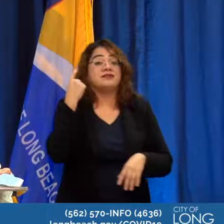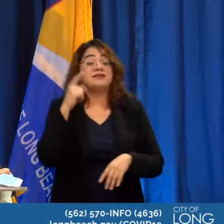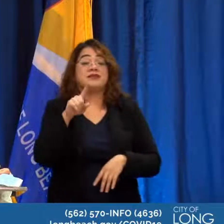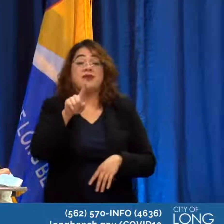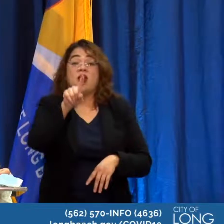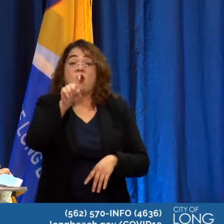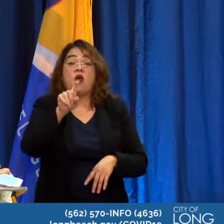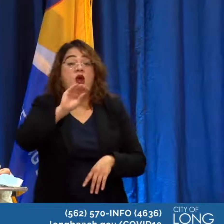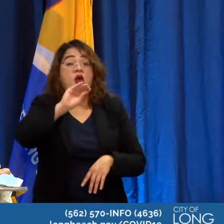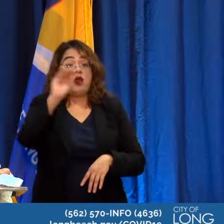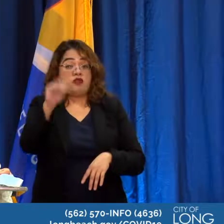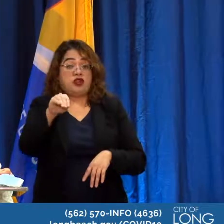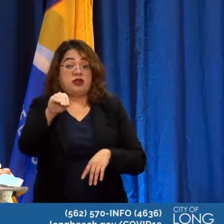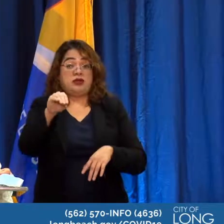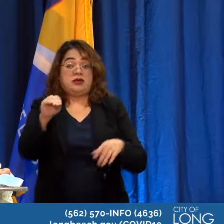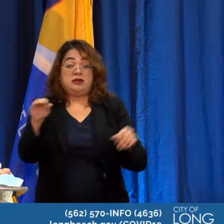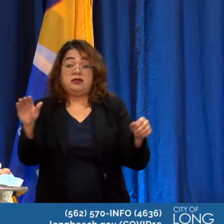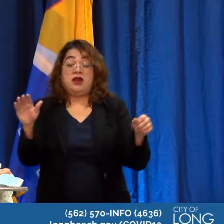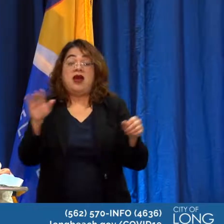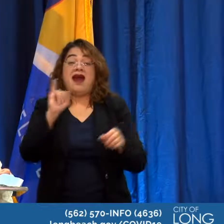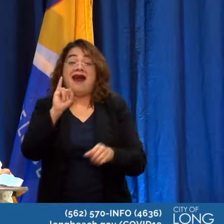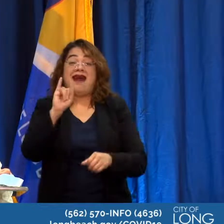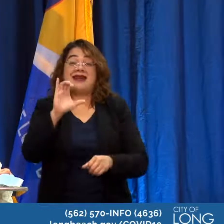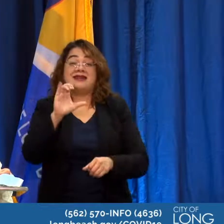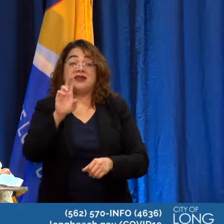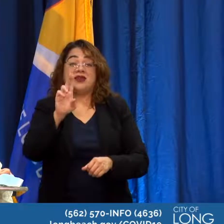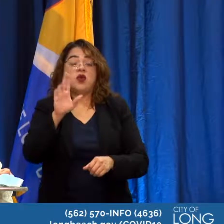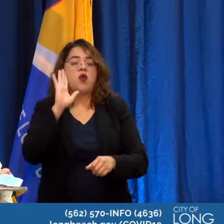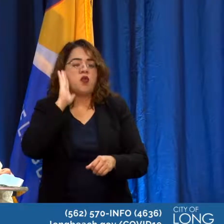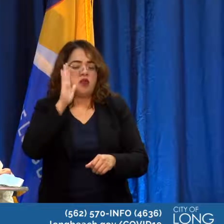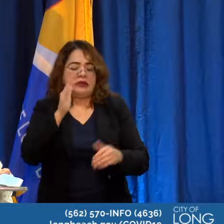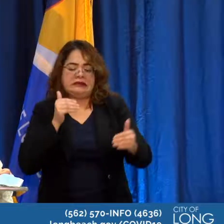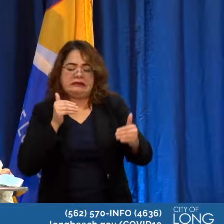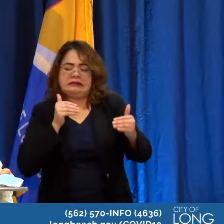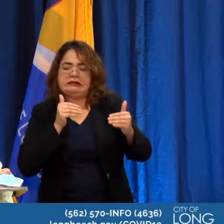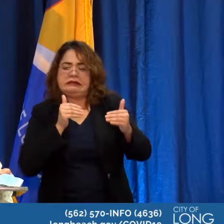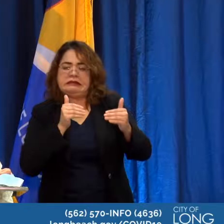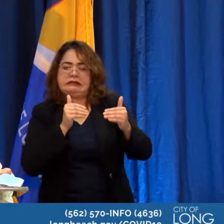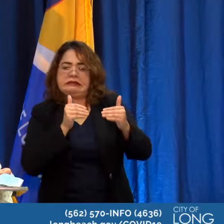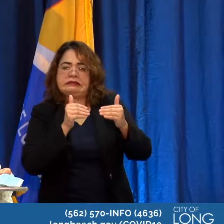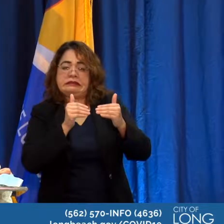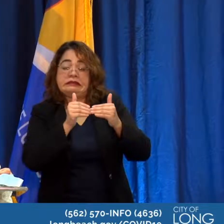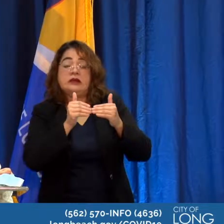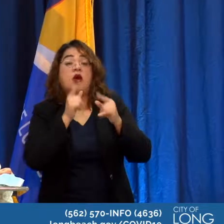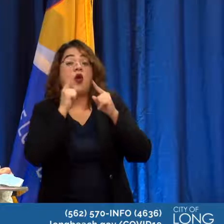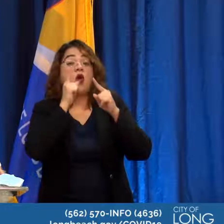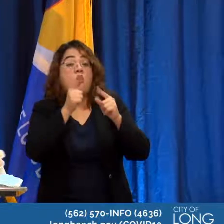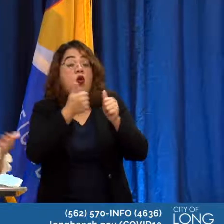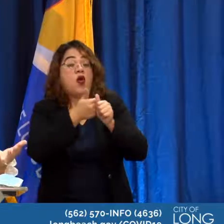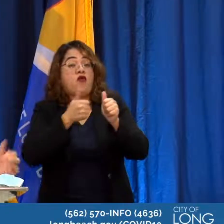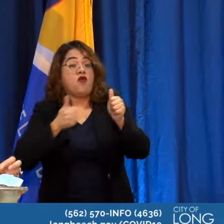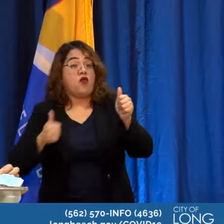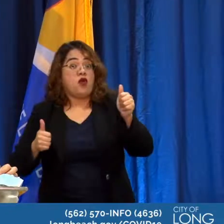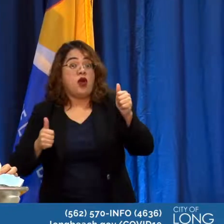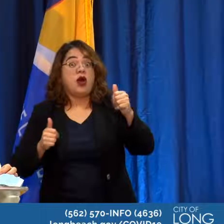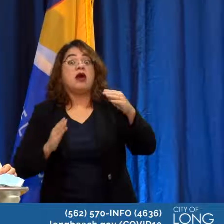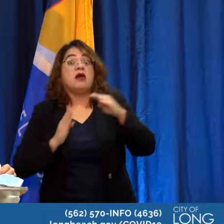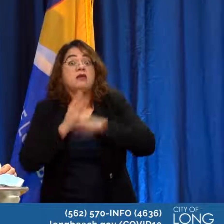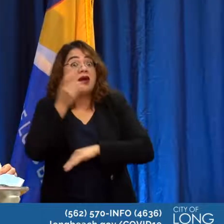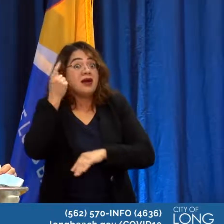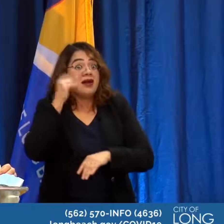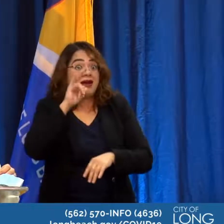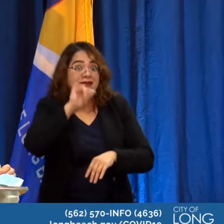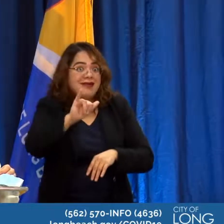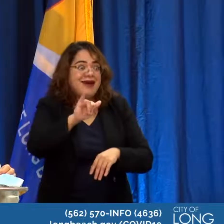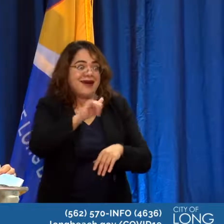100% en nuestras unidades de cuidados intensivo. Esto no es solo también por asistencia o camillas que ocupemos